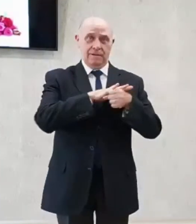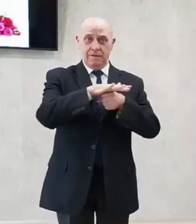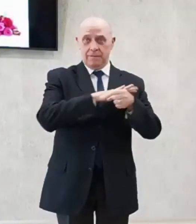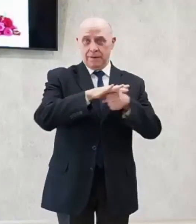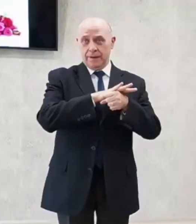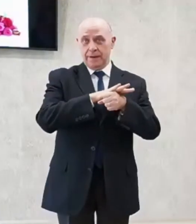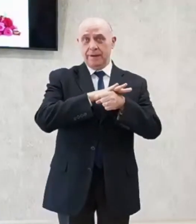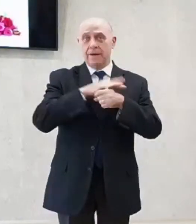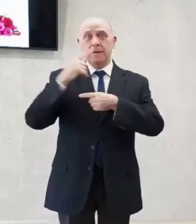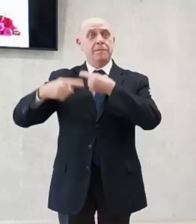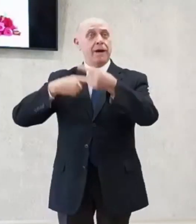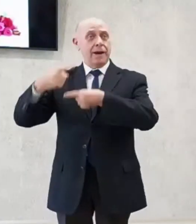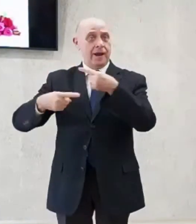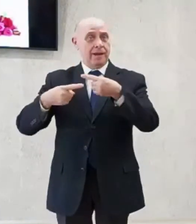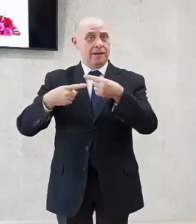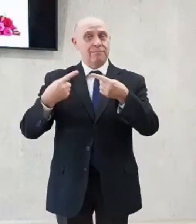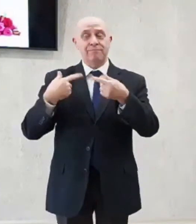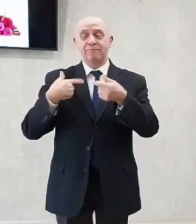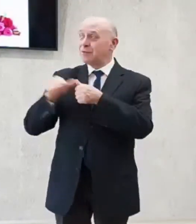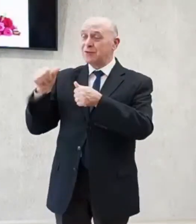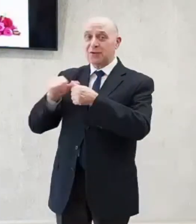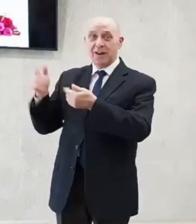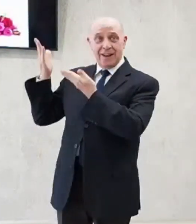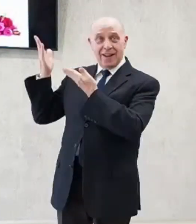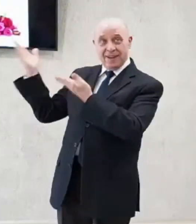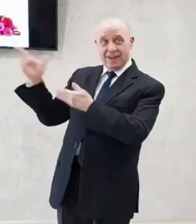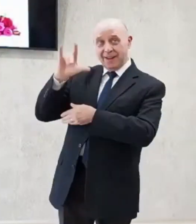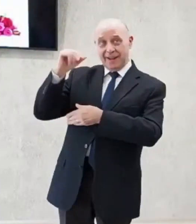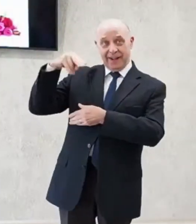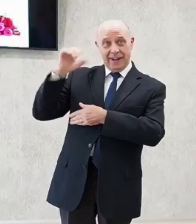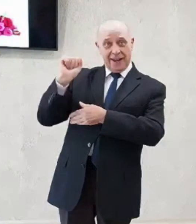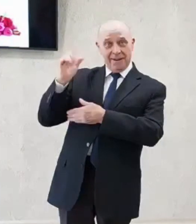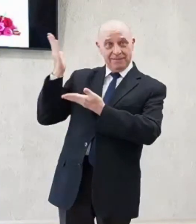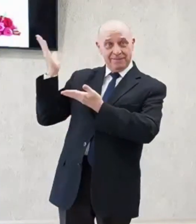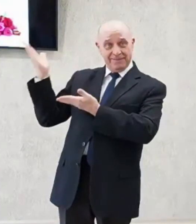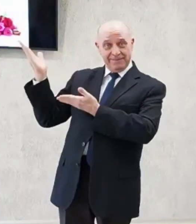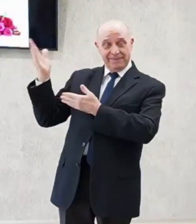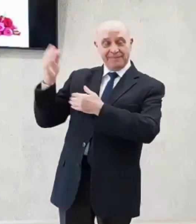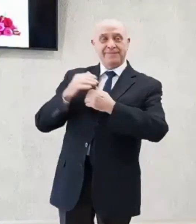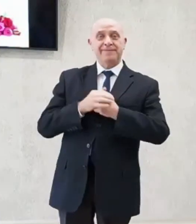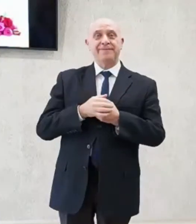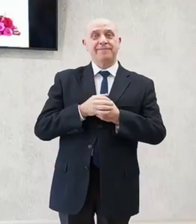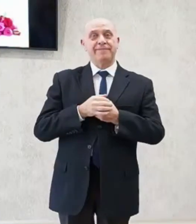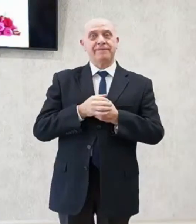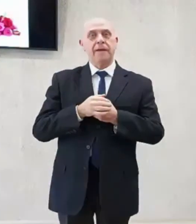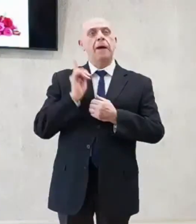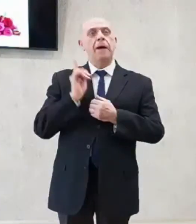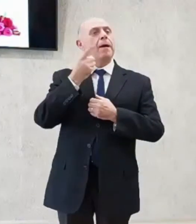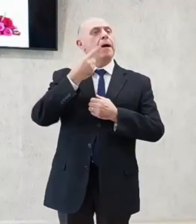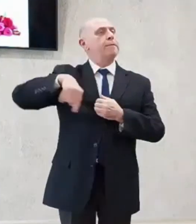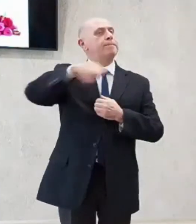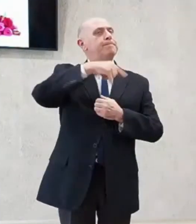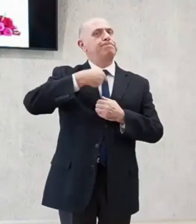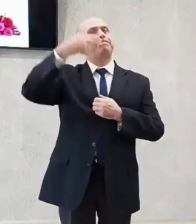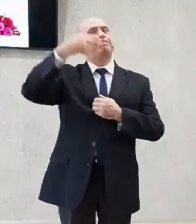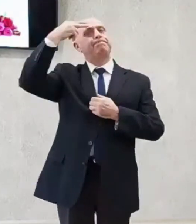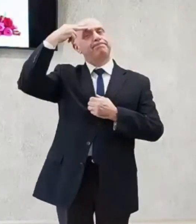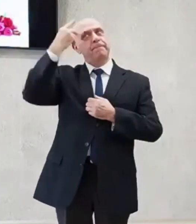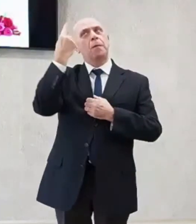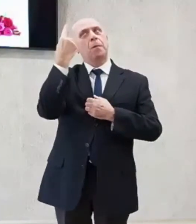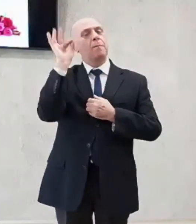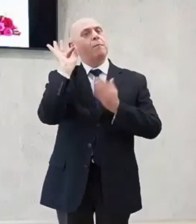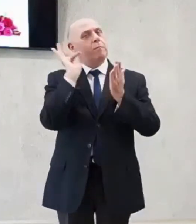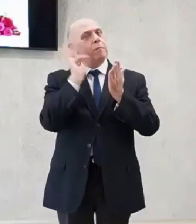della nostra cara sorella Lina ma vogliamo però ricordare una cosa che gli stava a